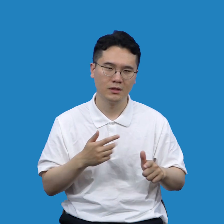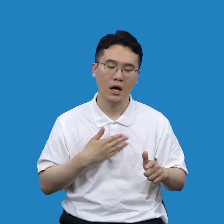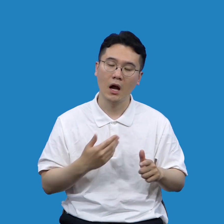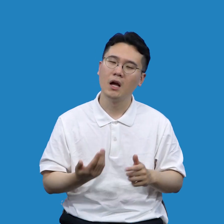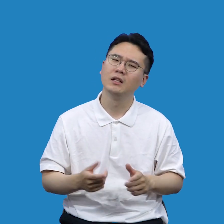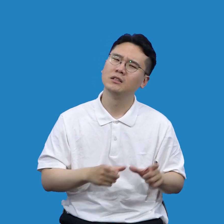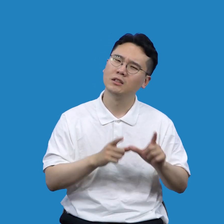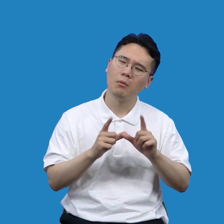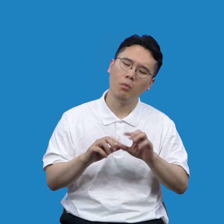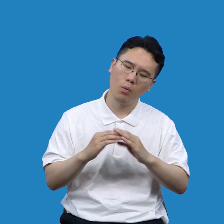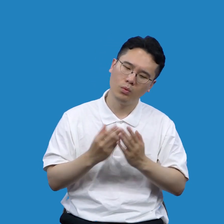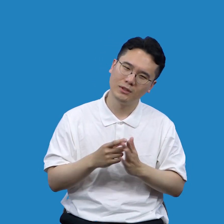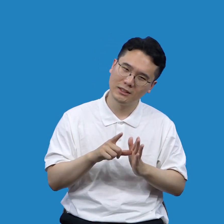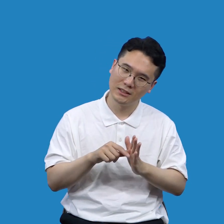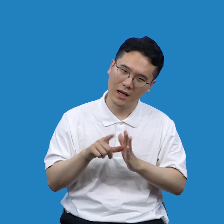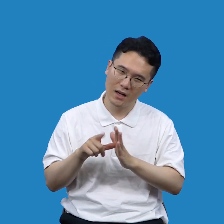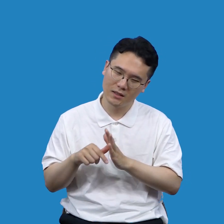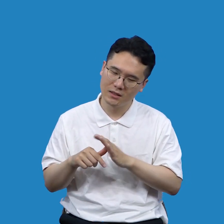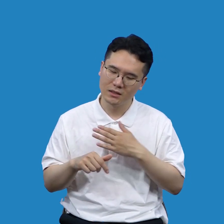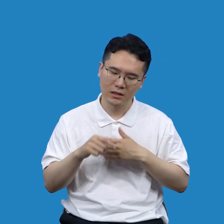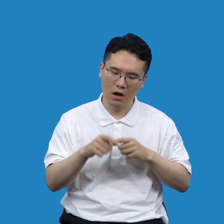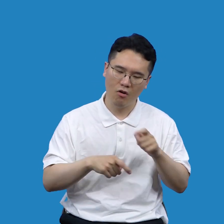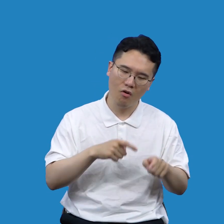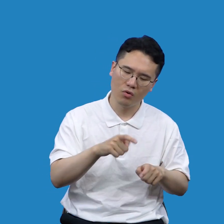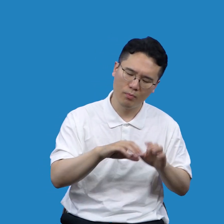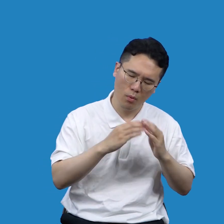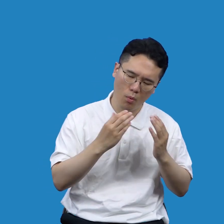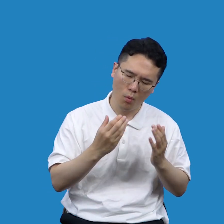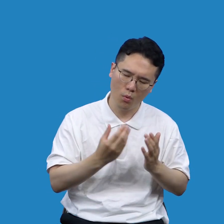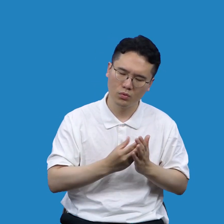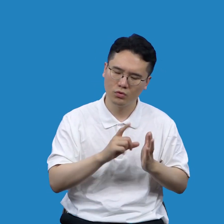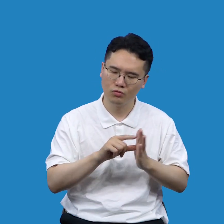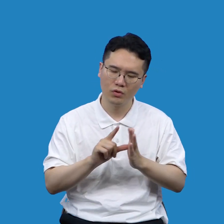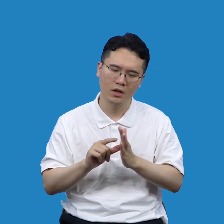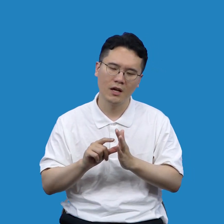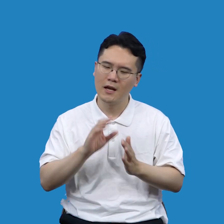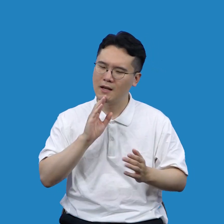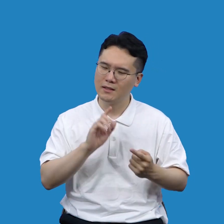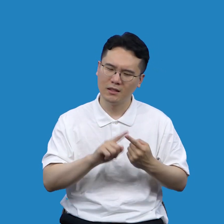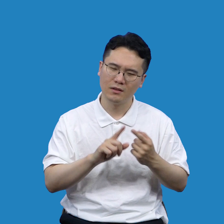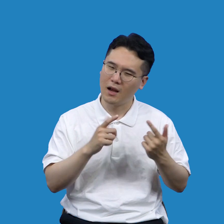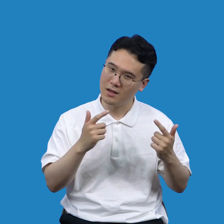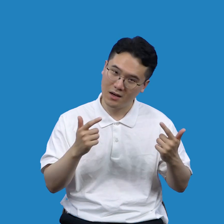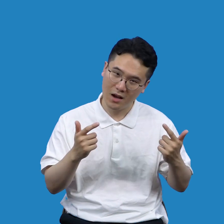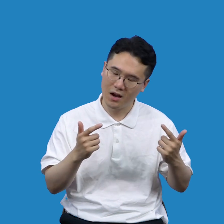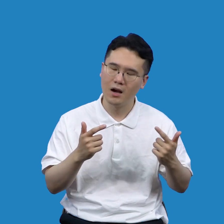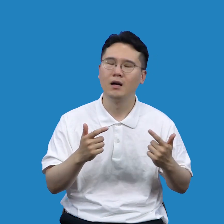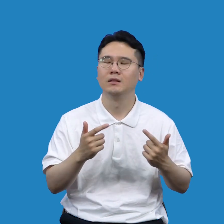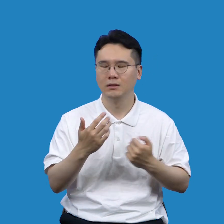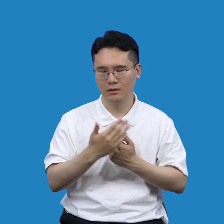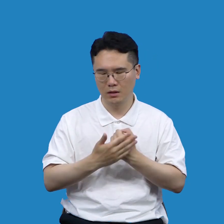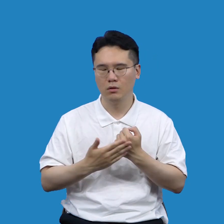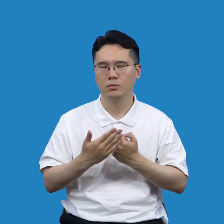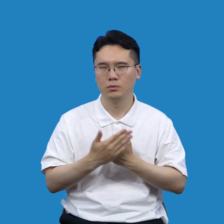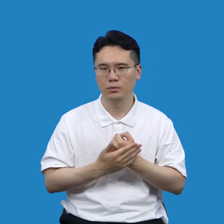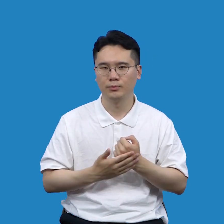시간이, 내가 걸어왔던 모든 순간이 당연한 것 아니라 뭐예요? 은혜였어.